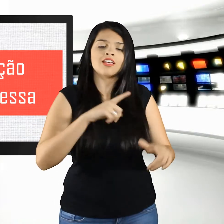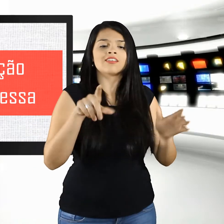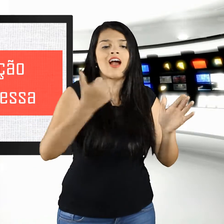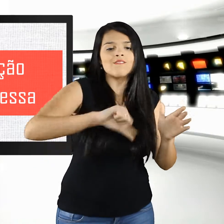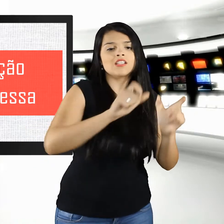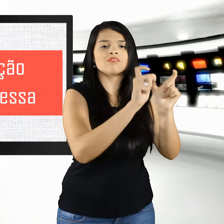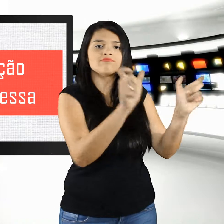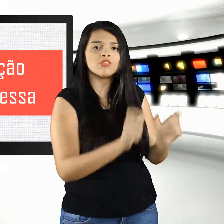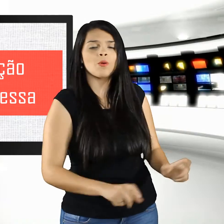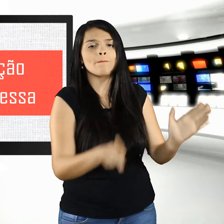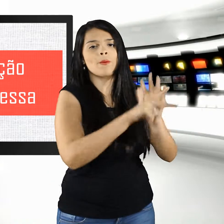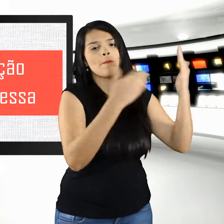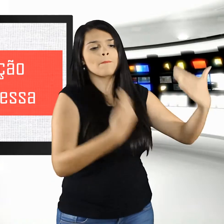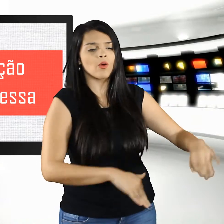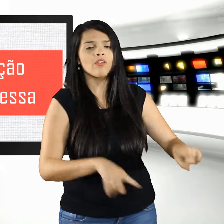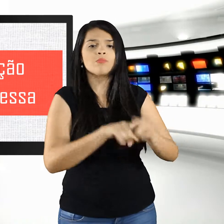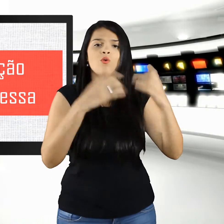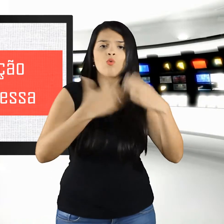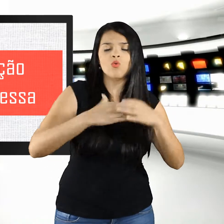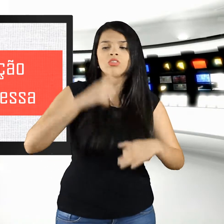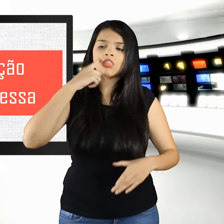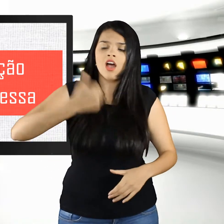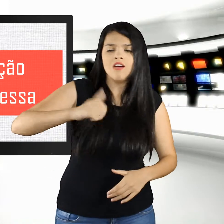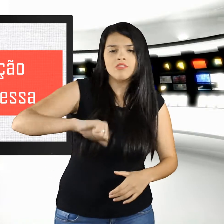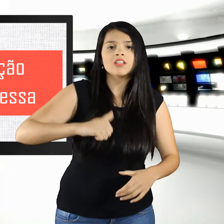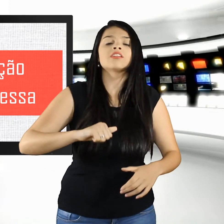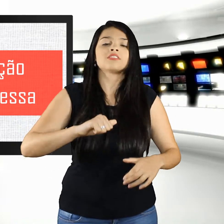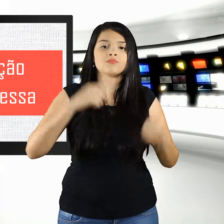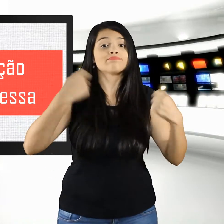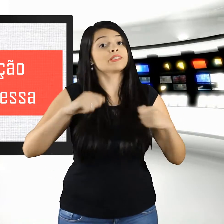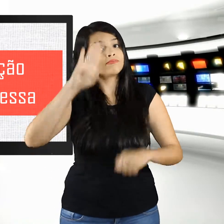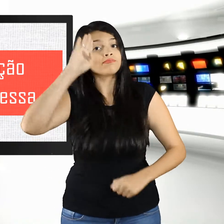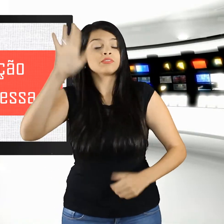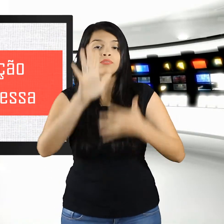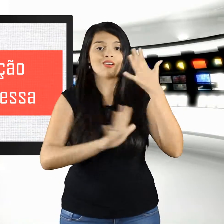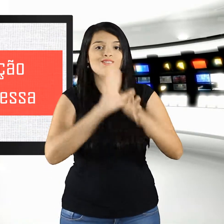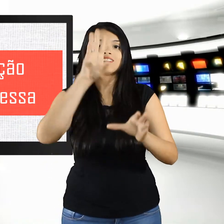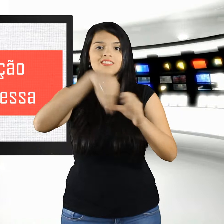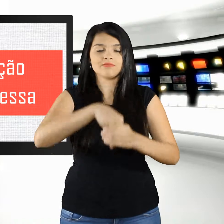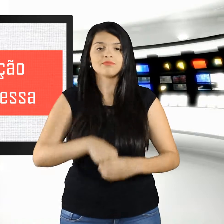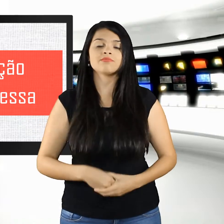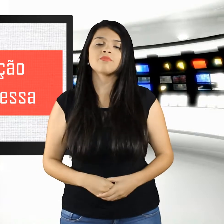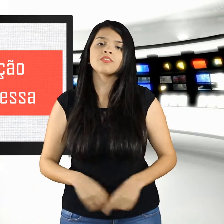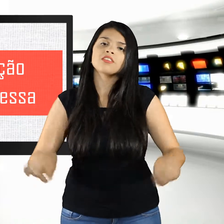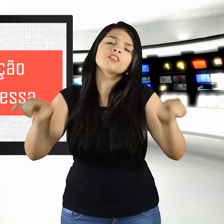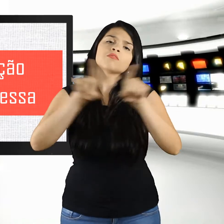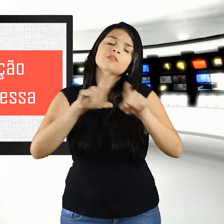seleção, concursos e avaliações de progressão disponíveis em Libras. E mais, o reconhecimento da educação bilíngue para